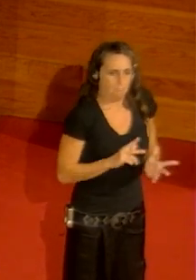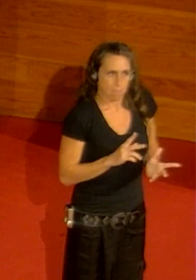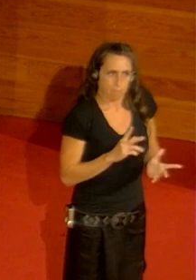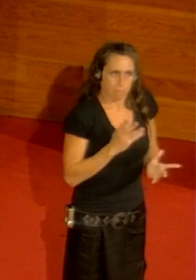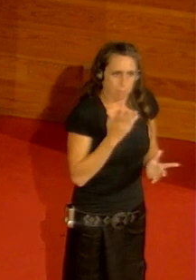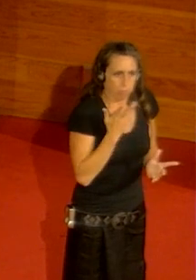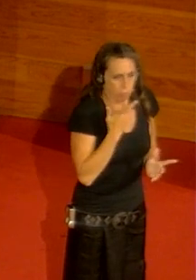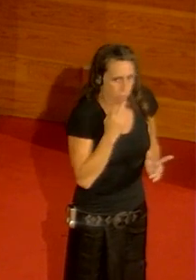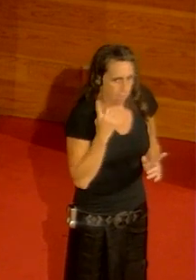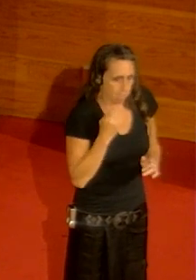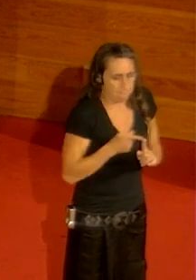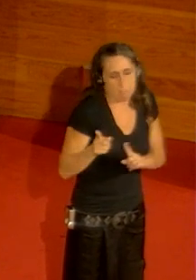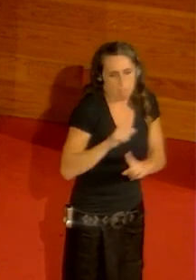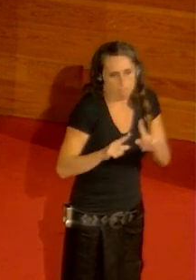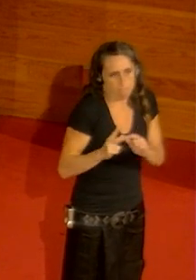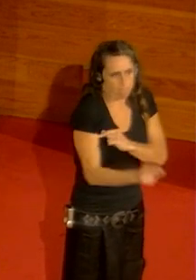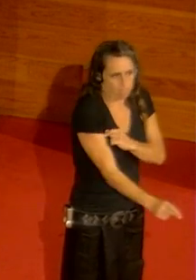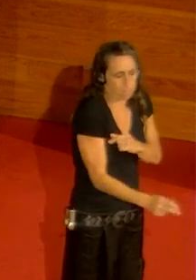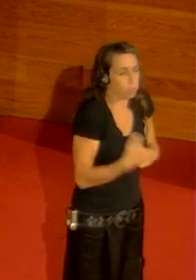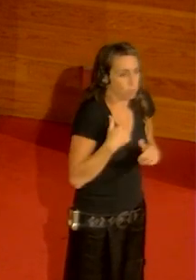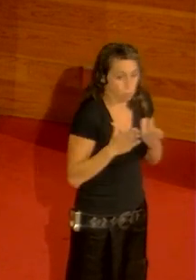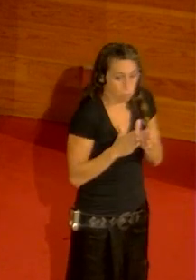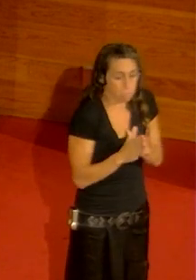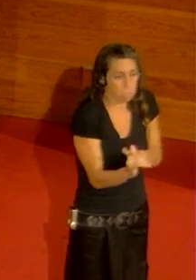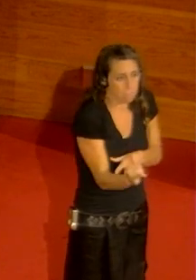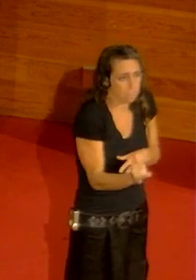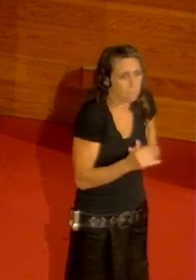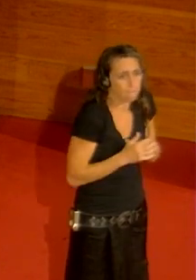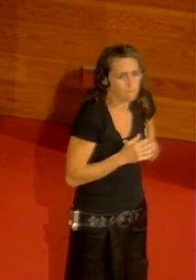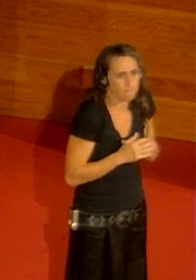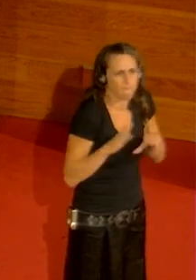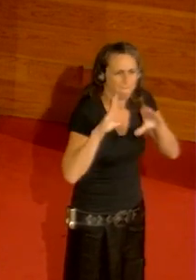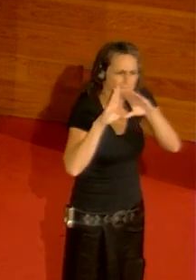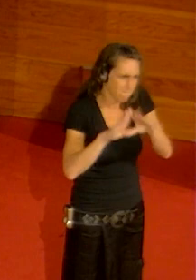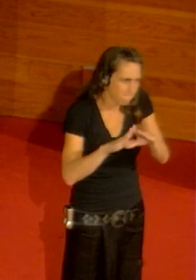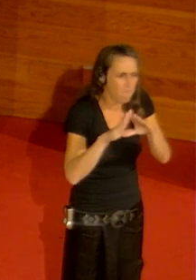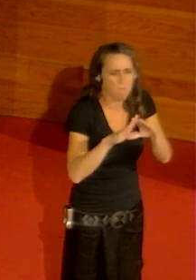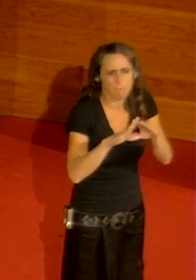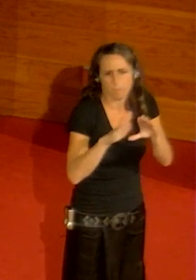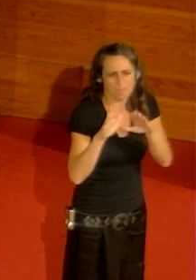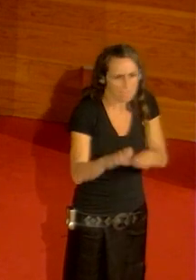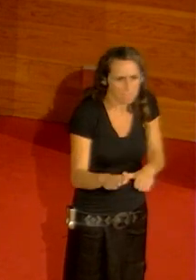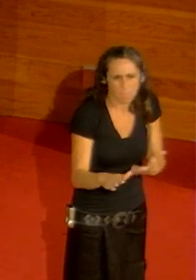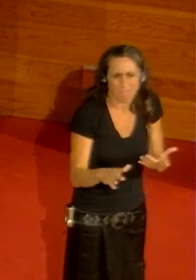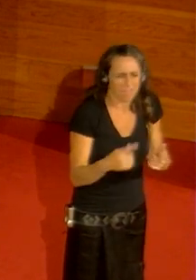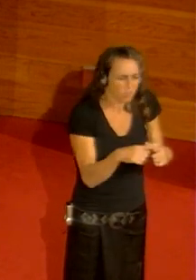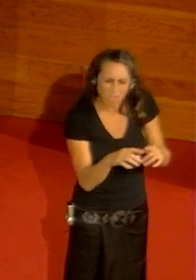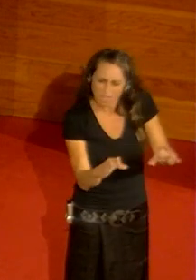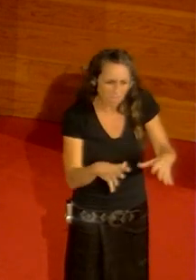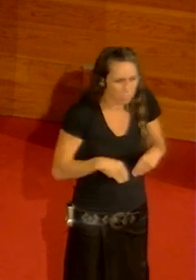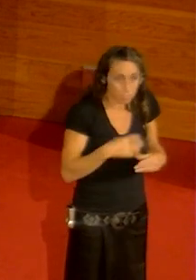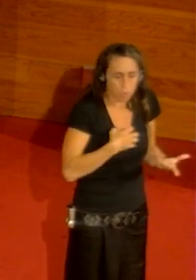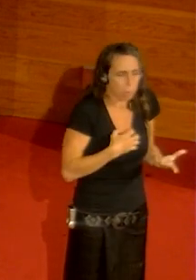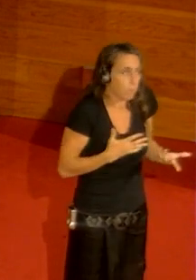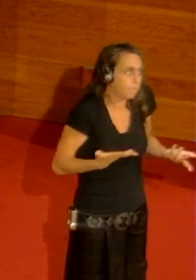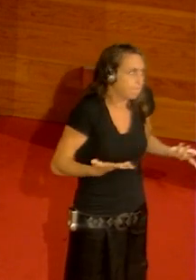porque al final una tengo una compañera feminista que dice que no podemos aceptar esas cosas Pero bueno